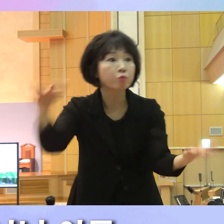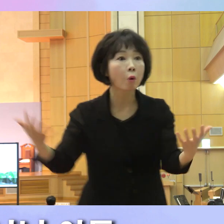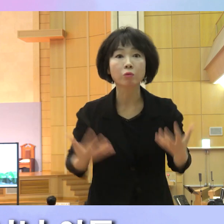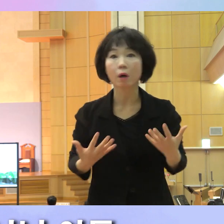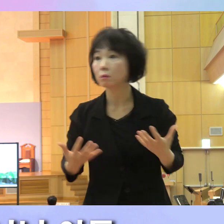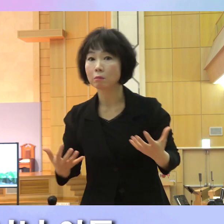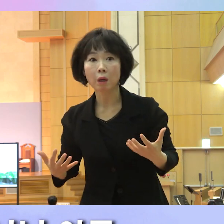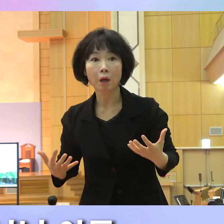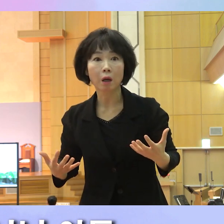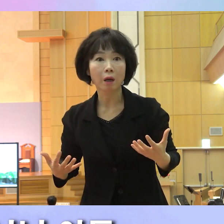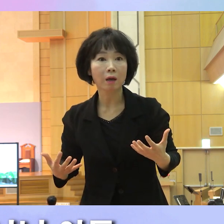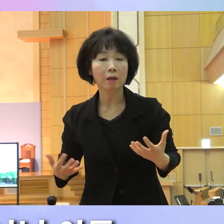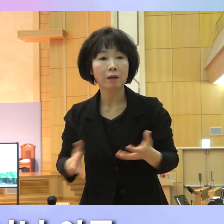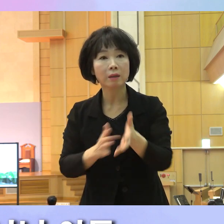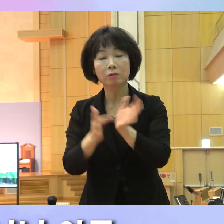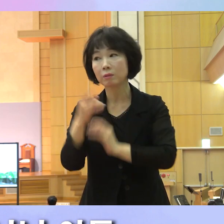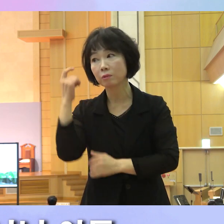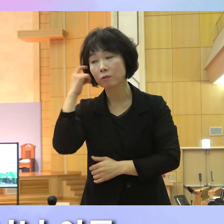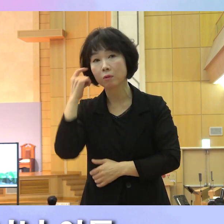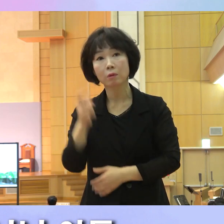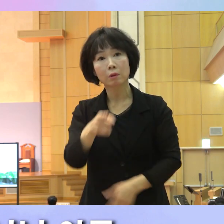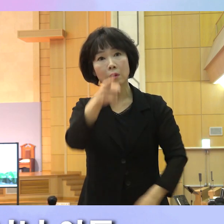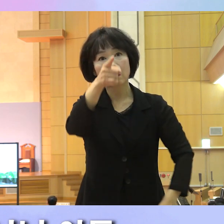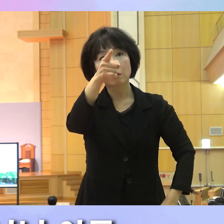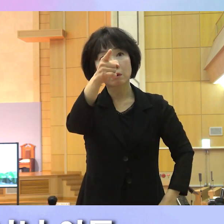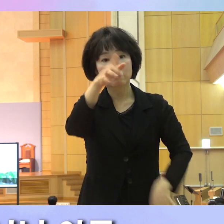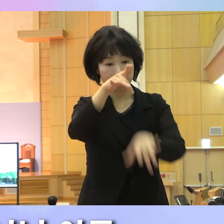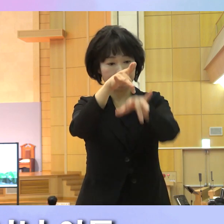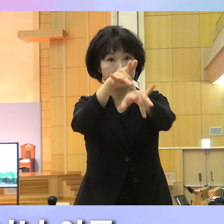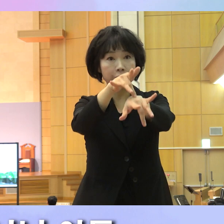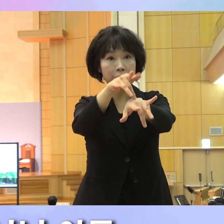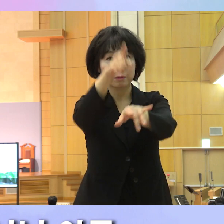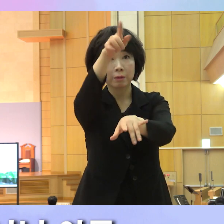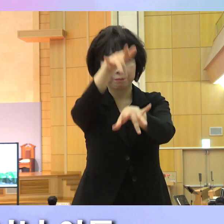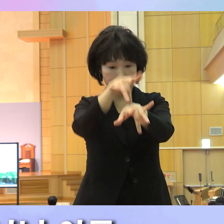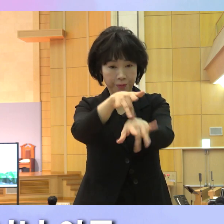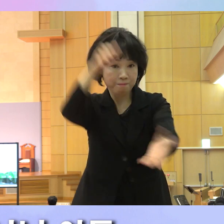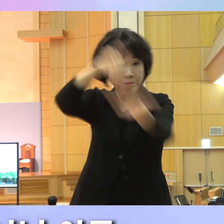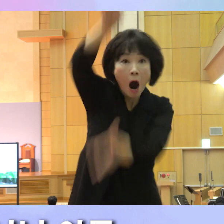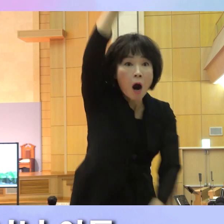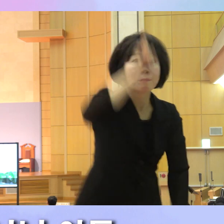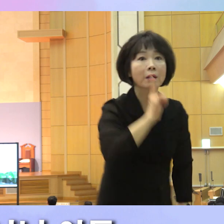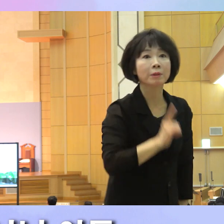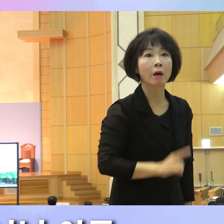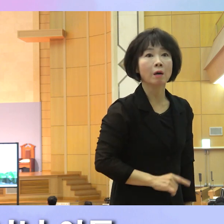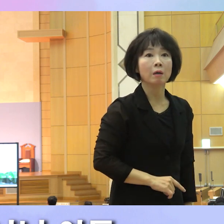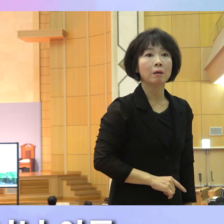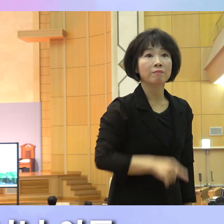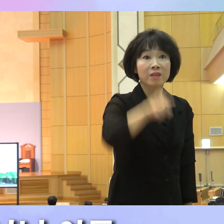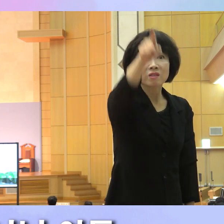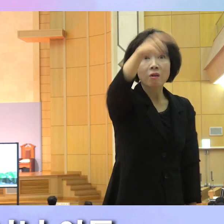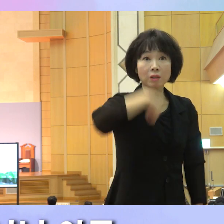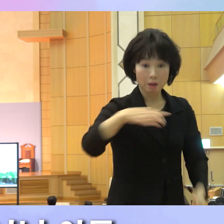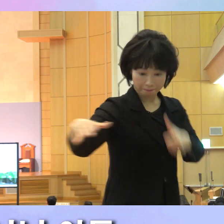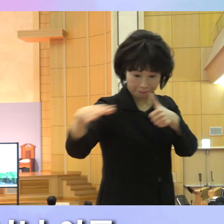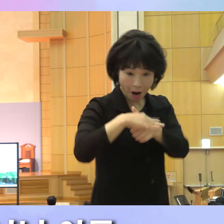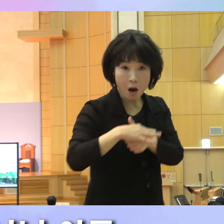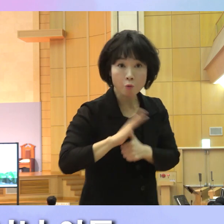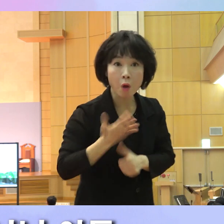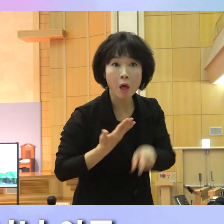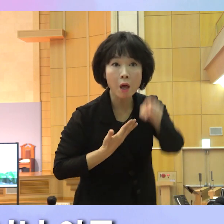이르시되 사단아 내 뒤로 물러가라. 사단은 마귀입니다. 너는 나를 넘어지게 하는